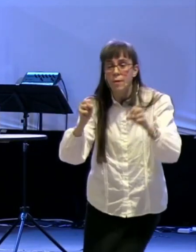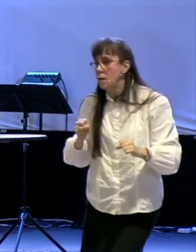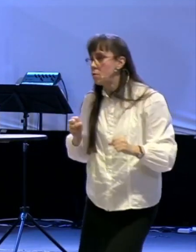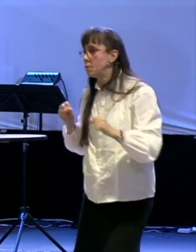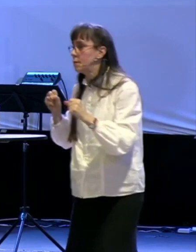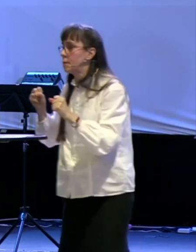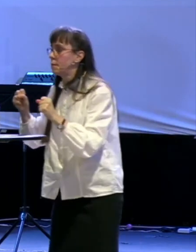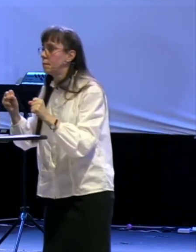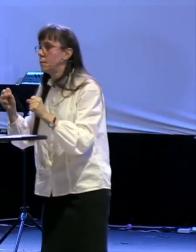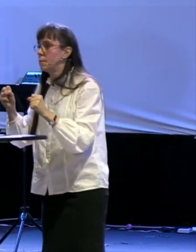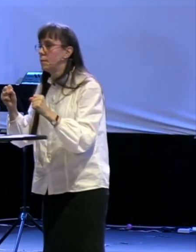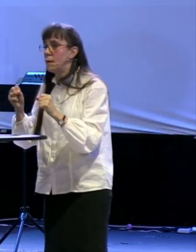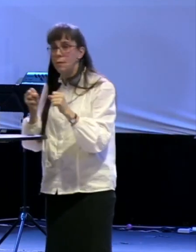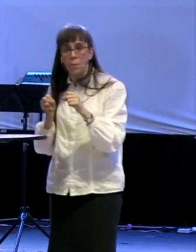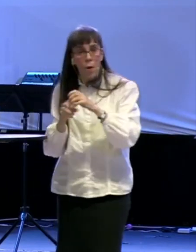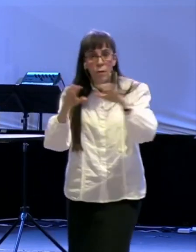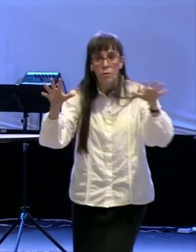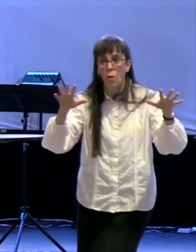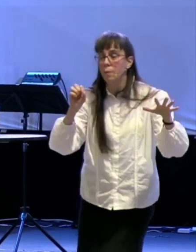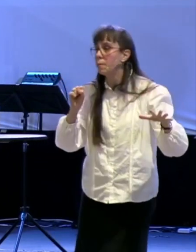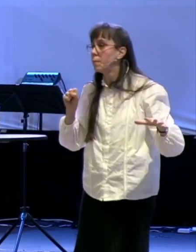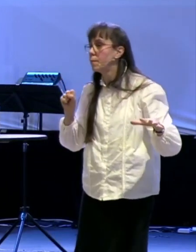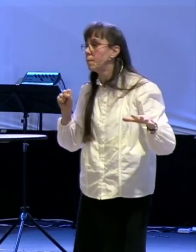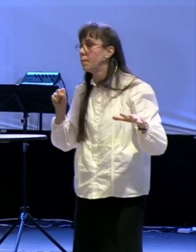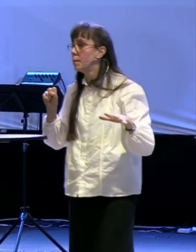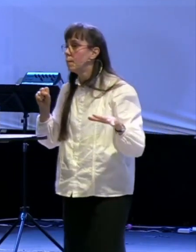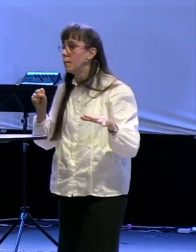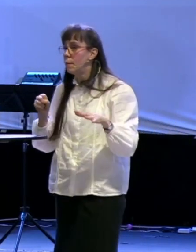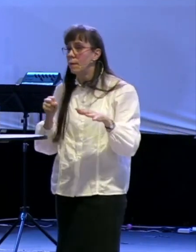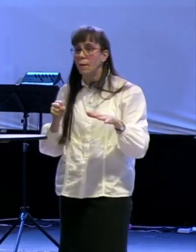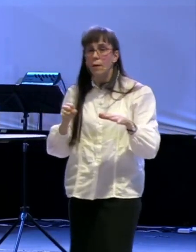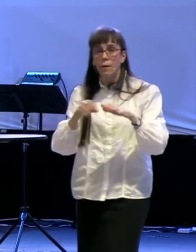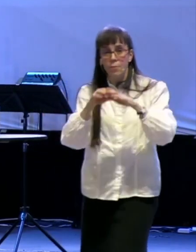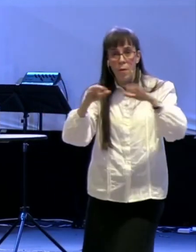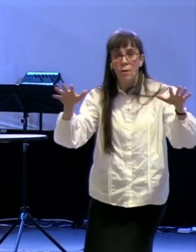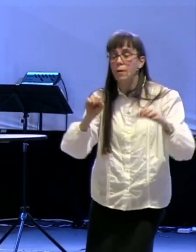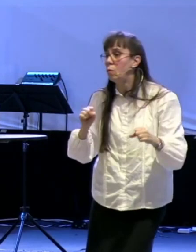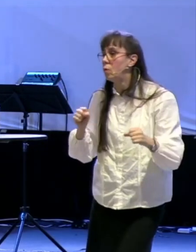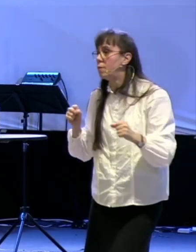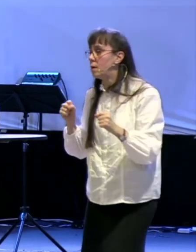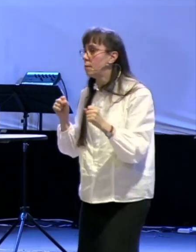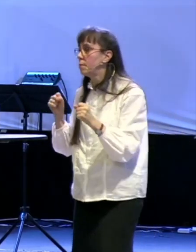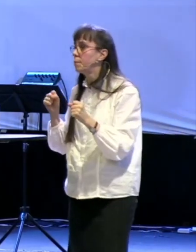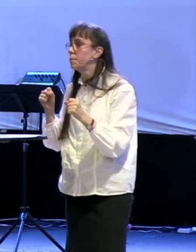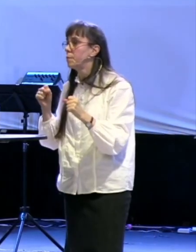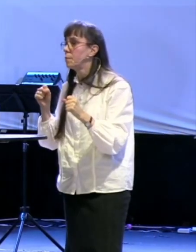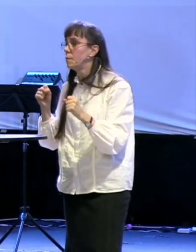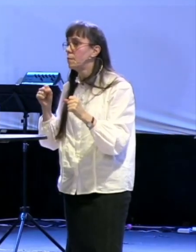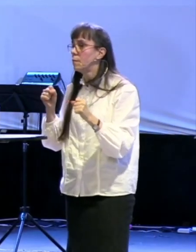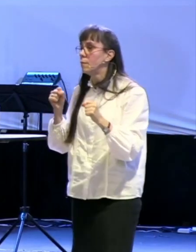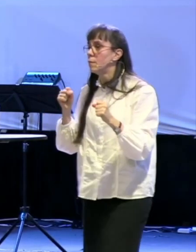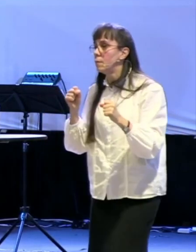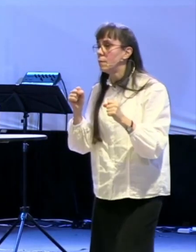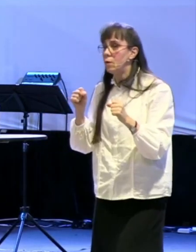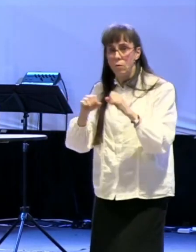ministry of the angels. Est permanent. Is permanent one. Je vous dis, il est permanent dans la parole de Dieu. It's permanent in the word of God. Il ne s'agit pas